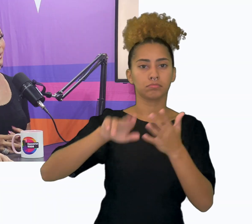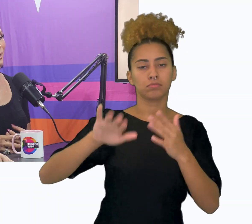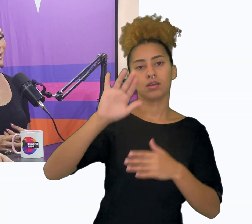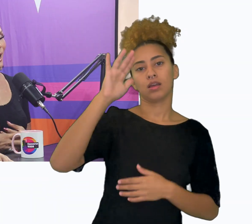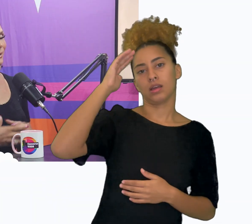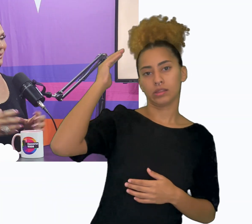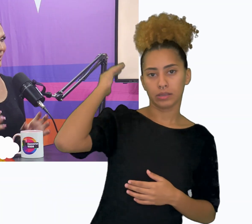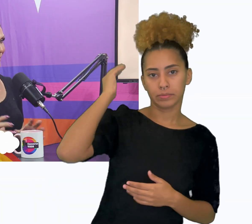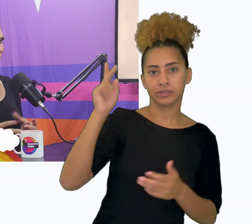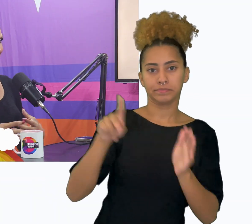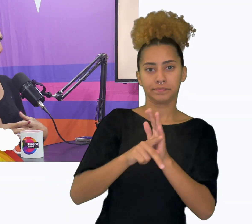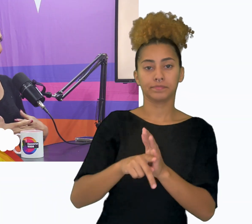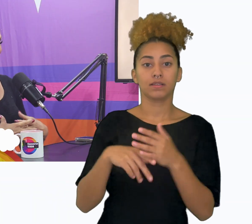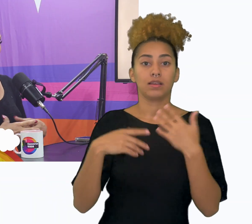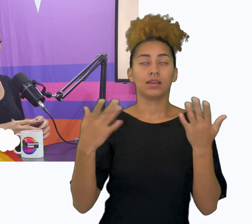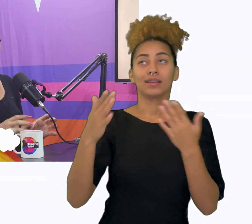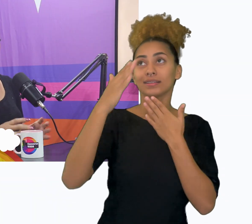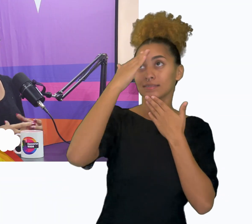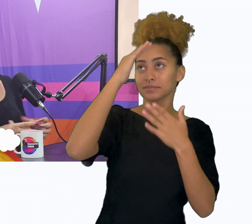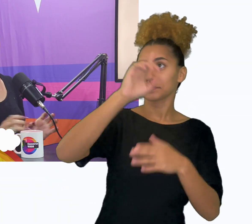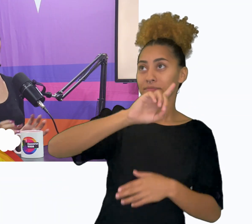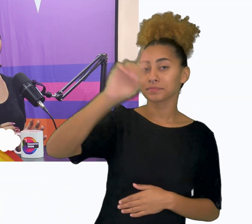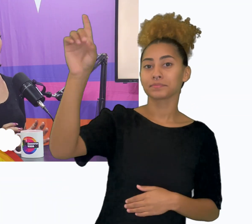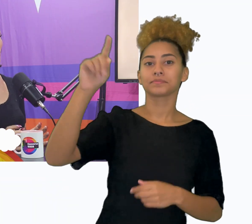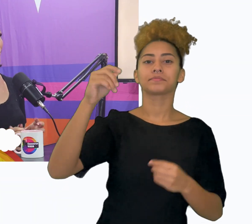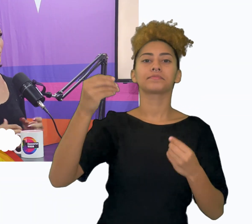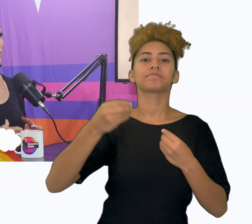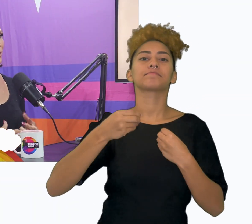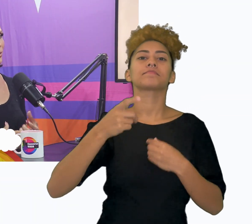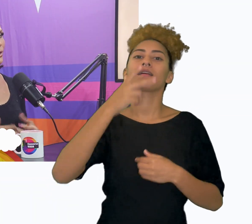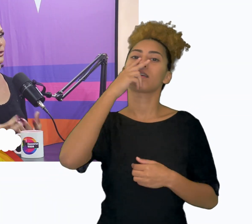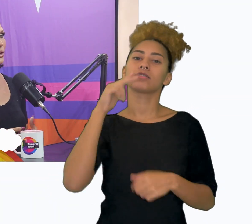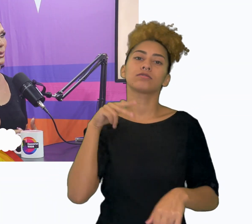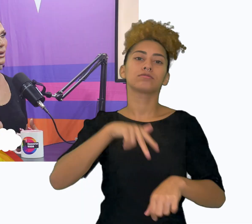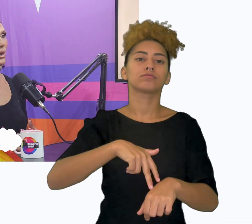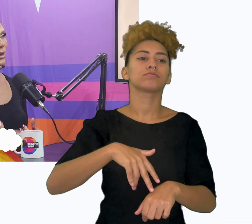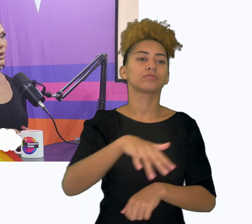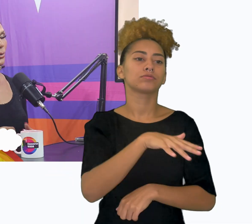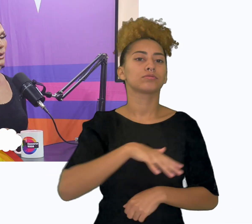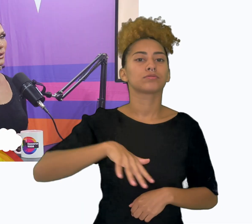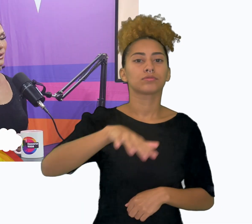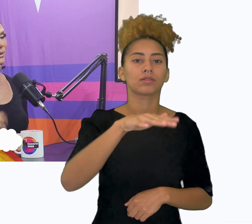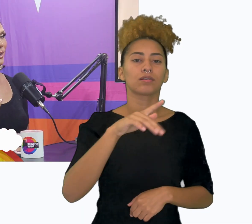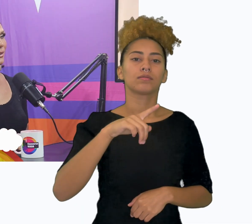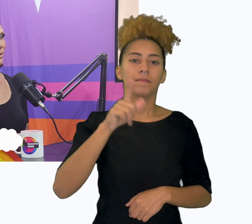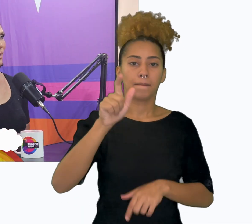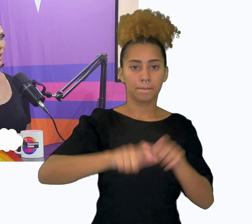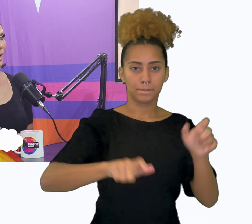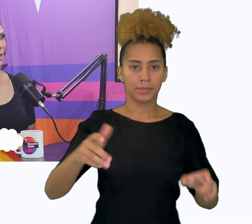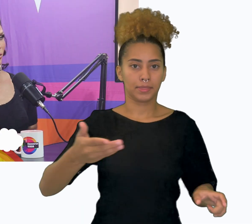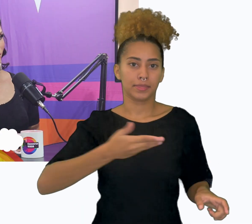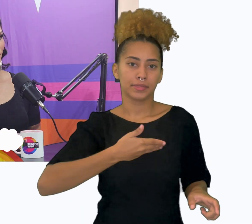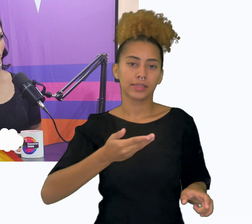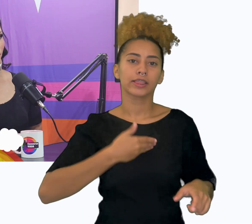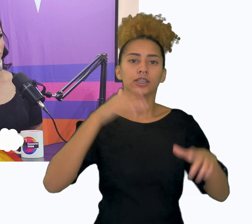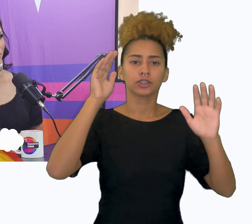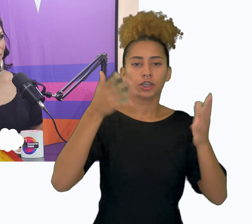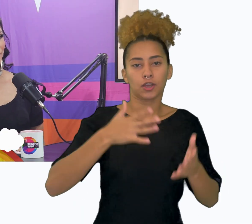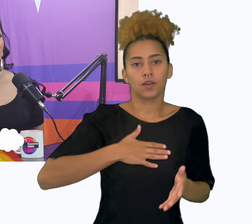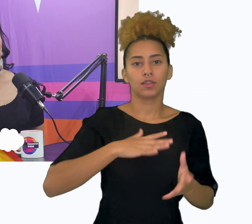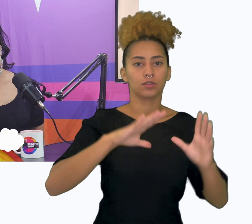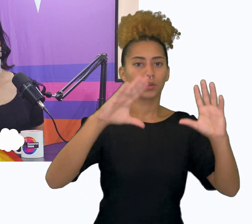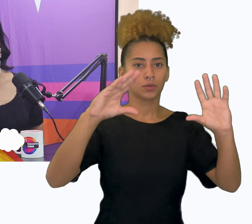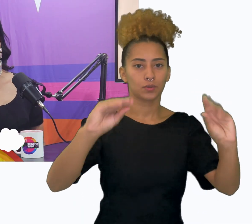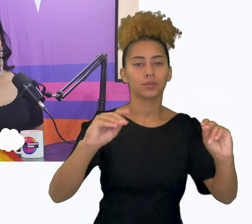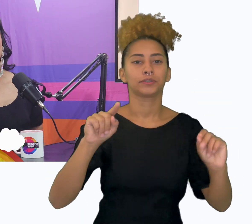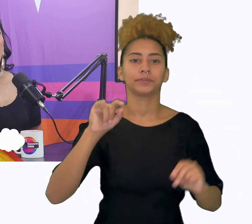E graças a Deus, assim, ele me botou num círculo onde as meninas já tinham uma tendência à questão da noite,